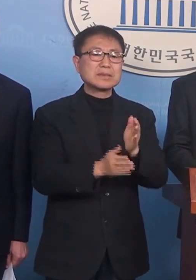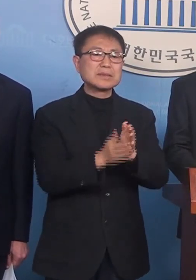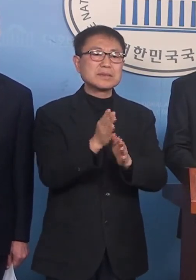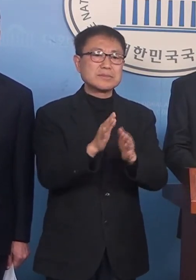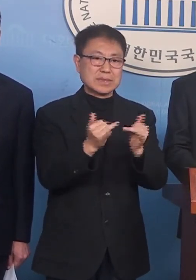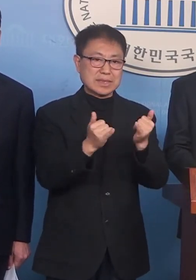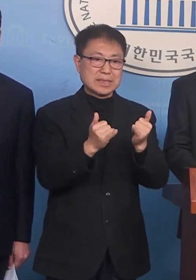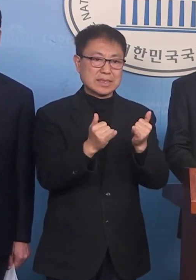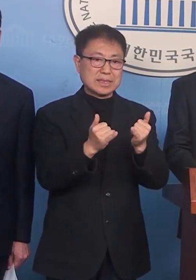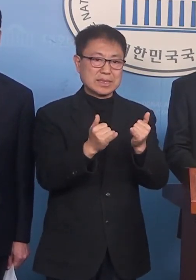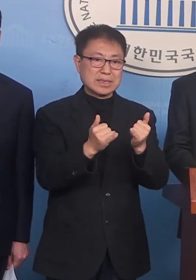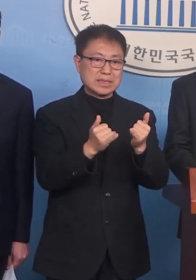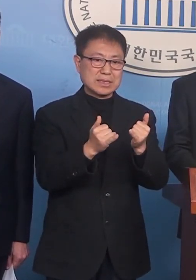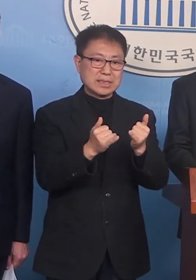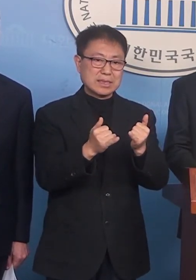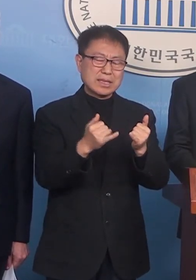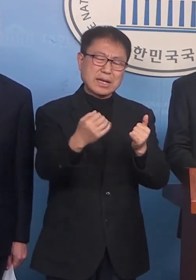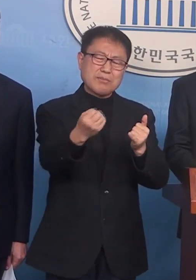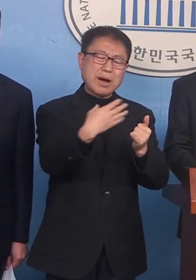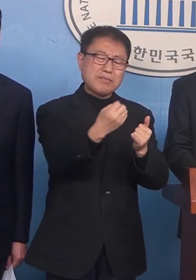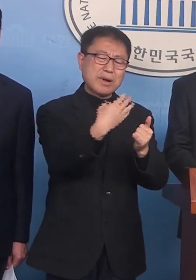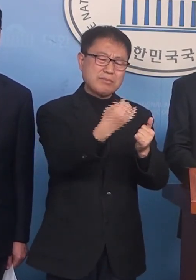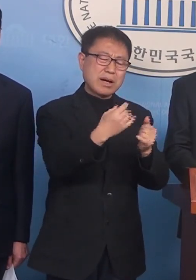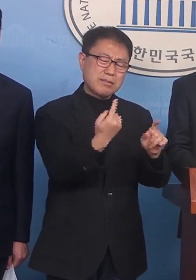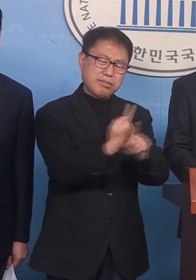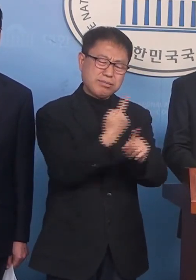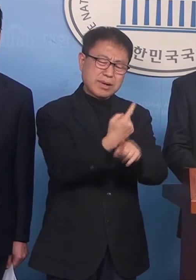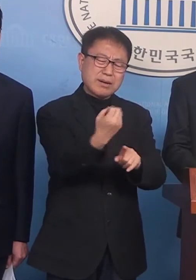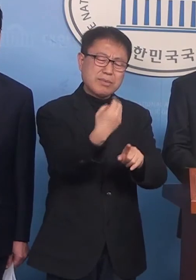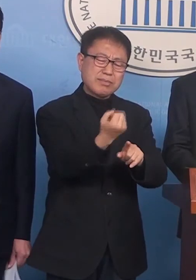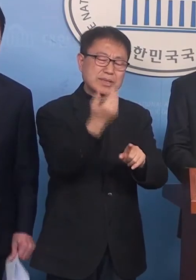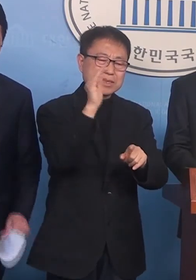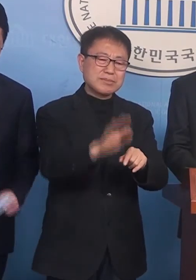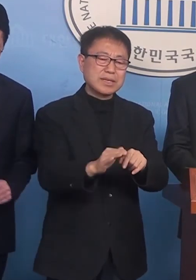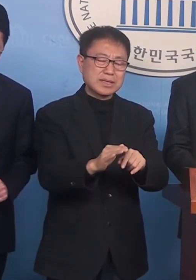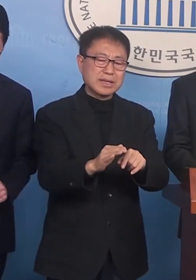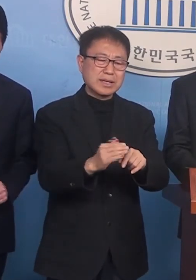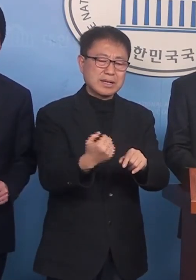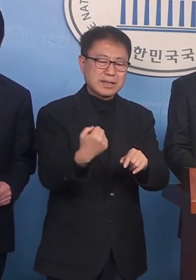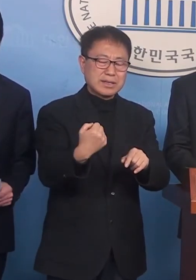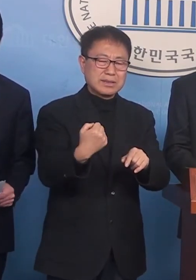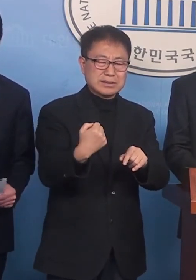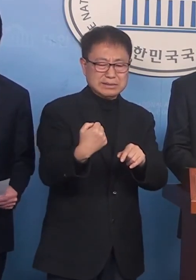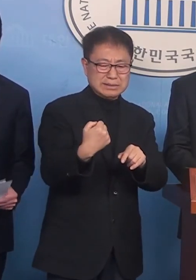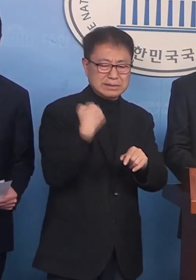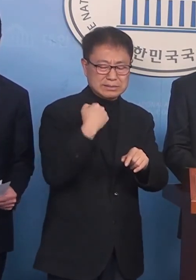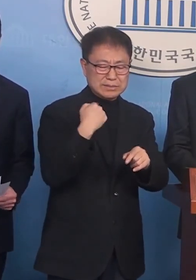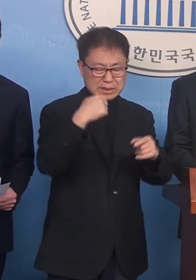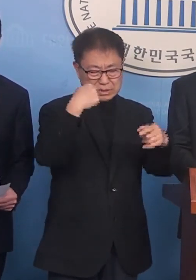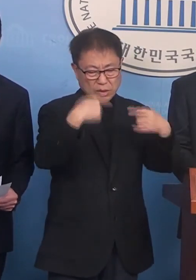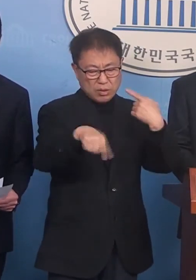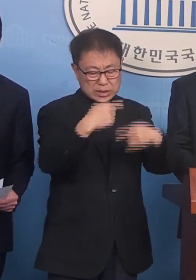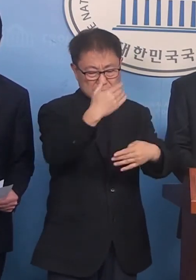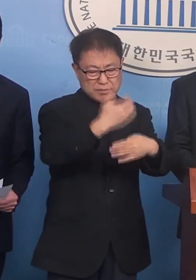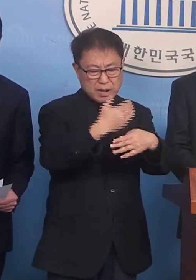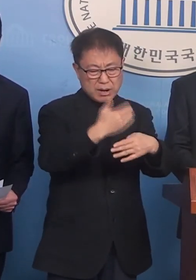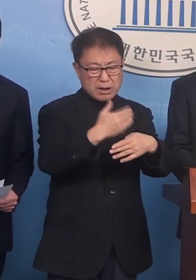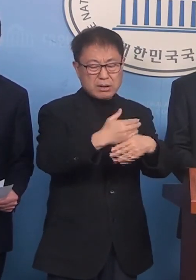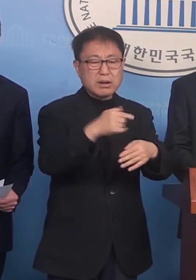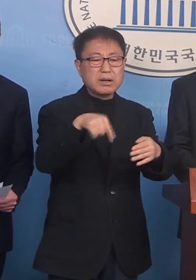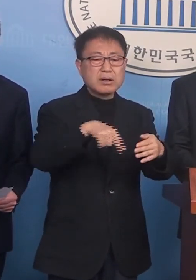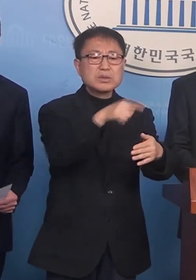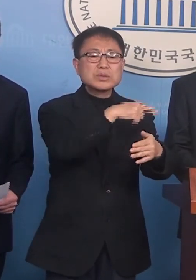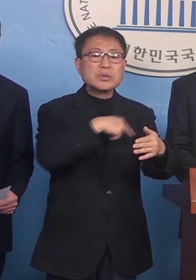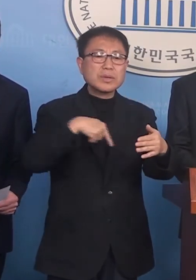시민들이 이구동성으로 바꿔야 한다고 하지만 기득권 거대 정당들의 정치 행태와 공학